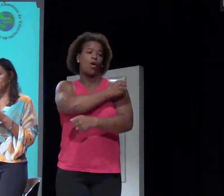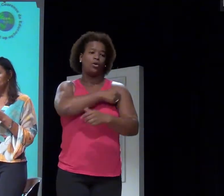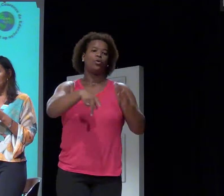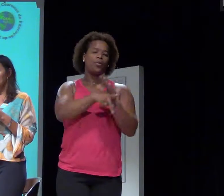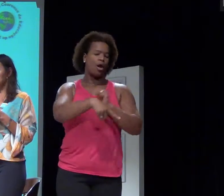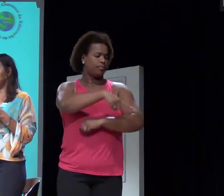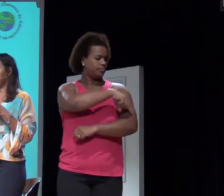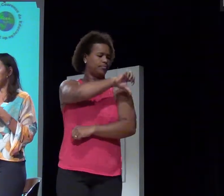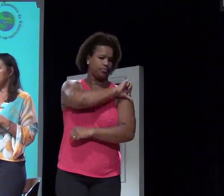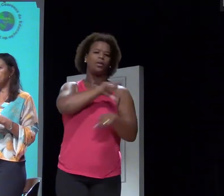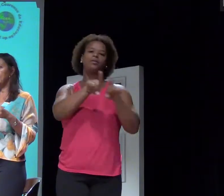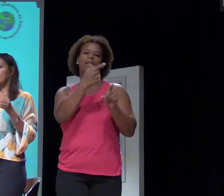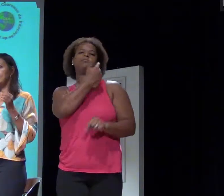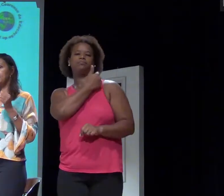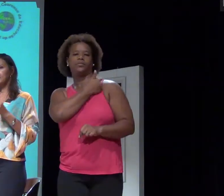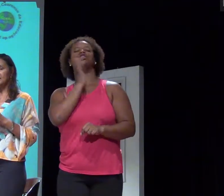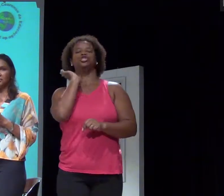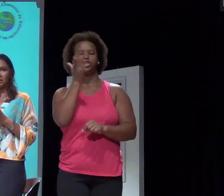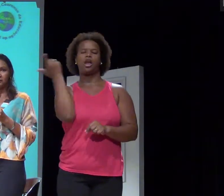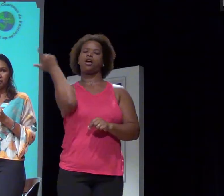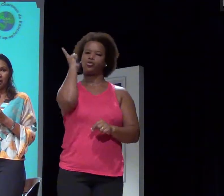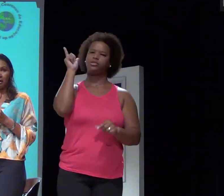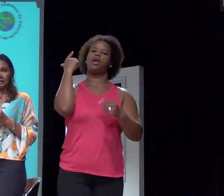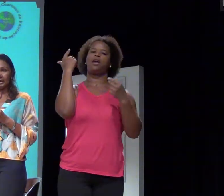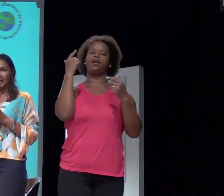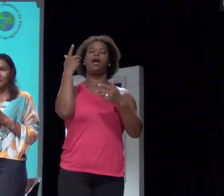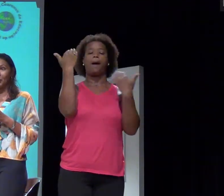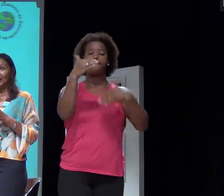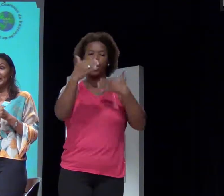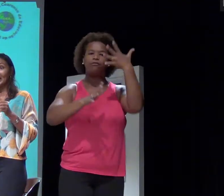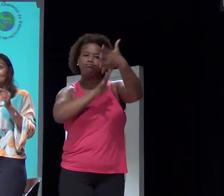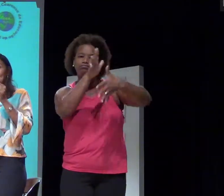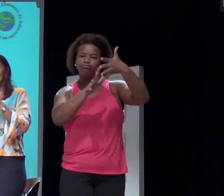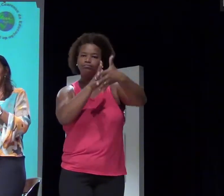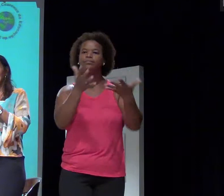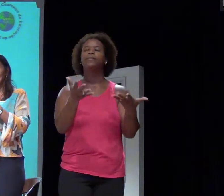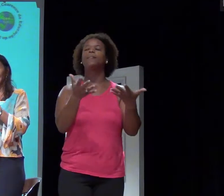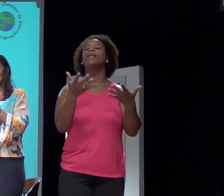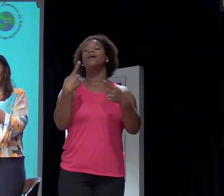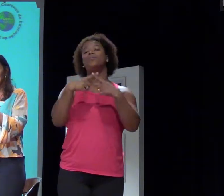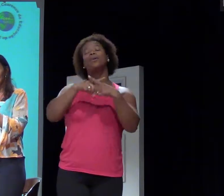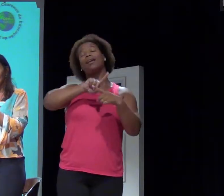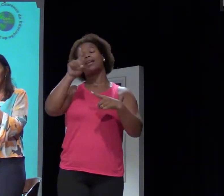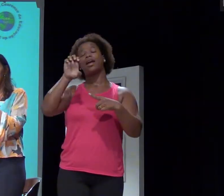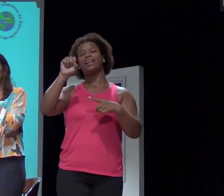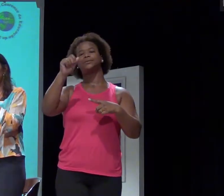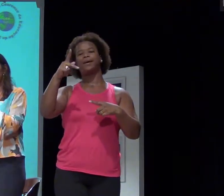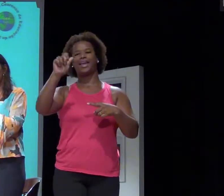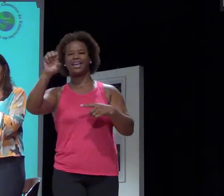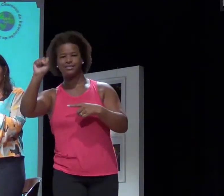ensino médio, eles já fazem as avaliações em videoaulas. Por que lá no SPAES os nossos alunos